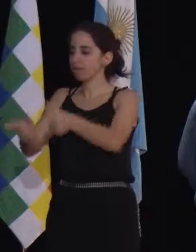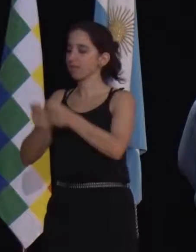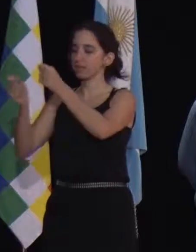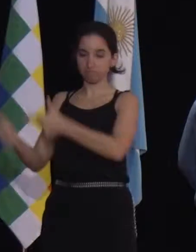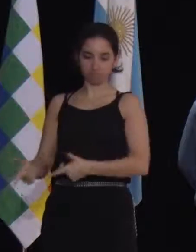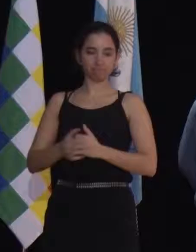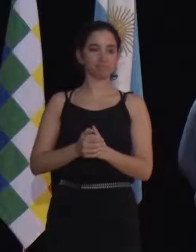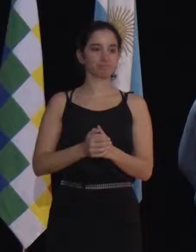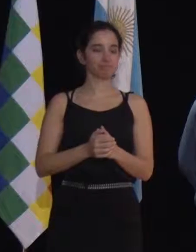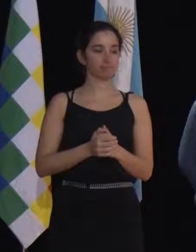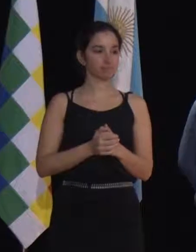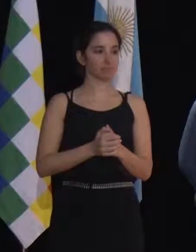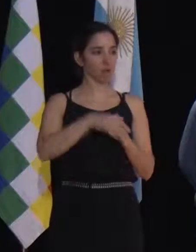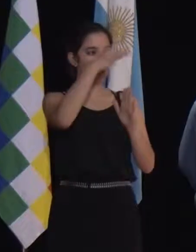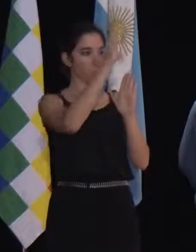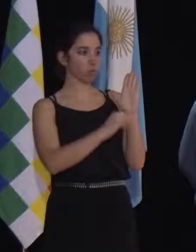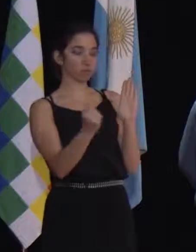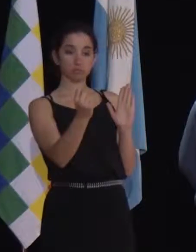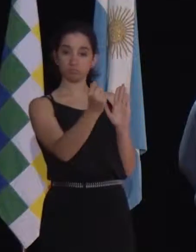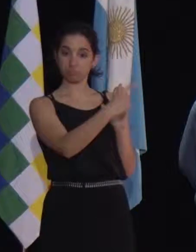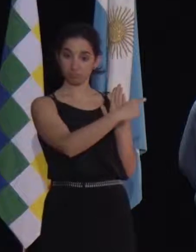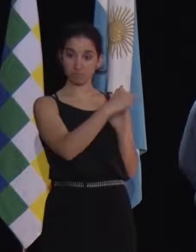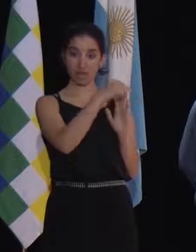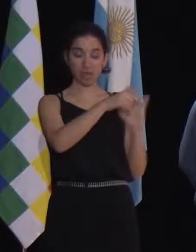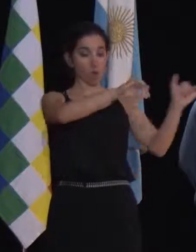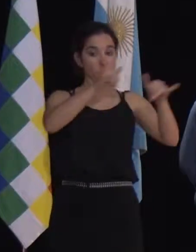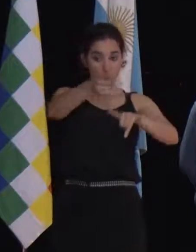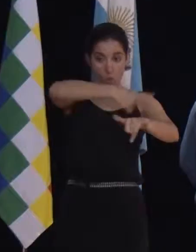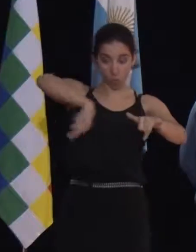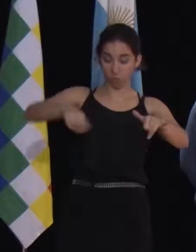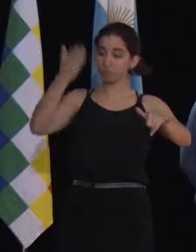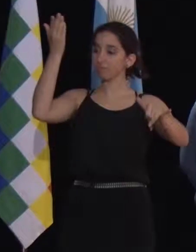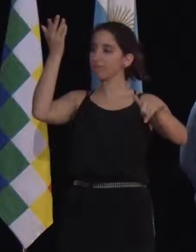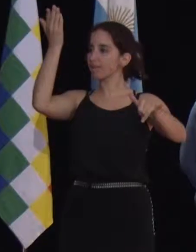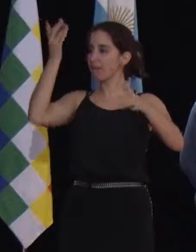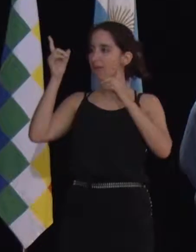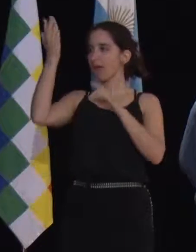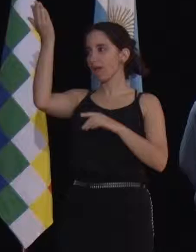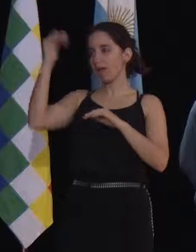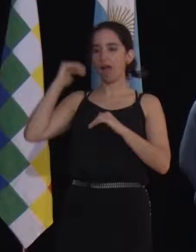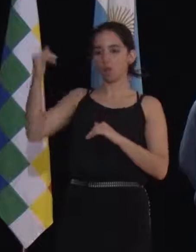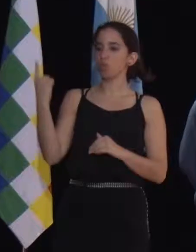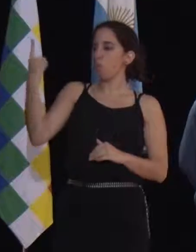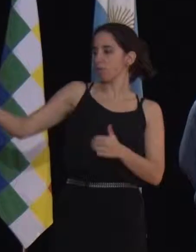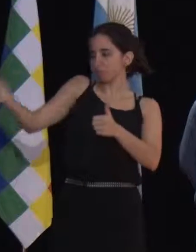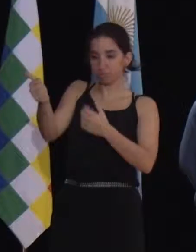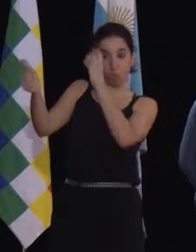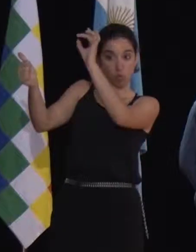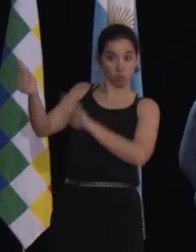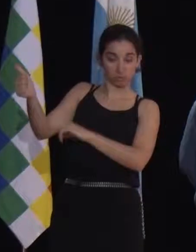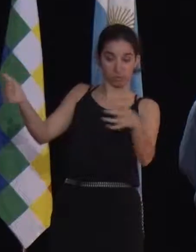bueno en este proyecto sólo trabajamos adolescentes con un adulto referente que es nuestro profesor claudio lópez